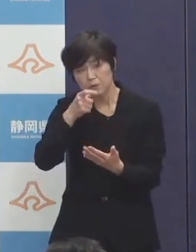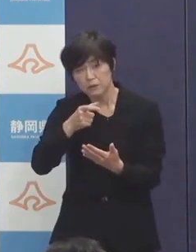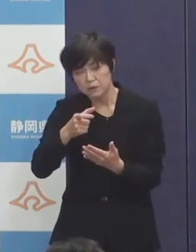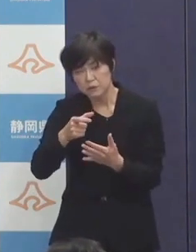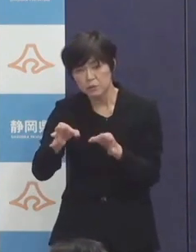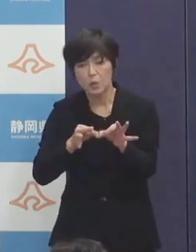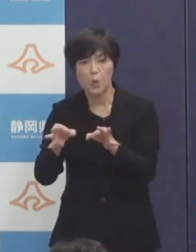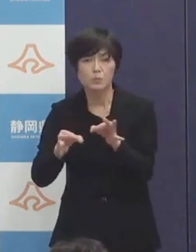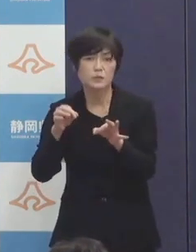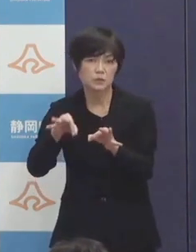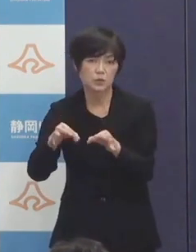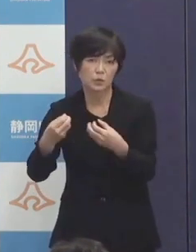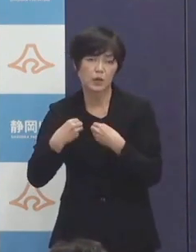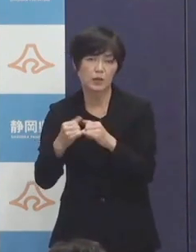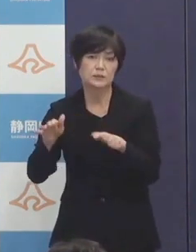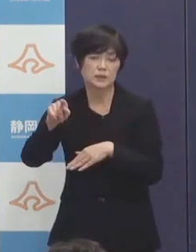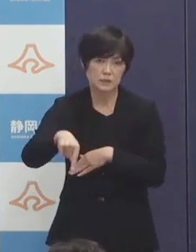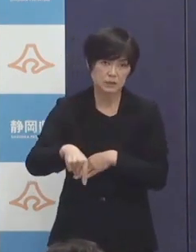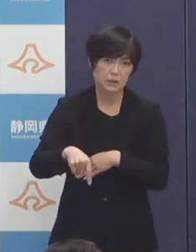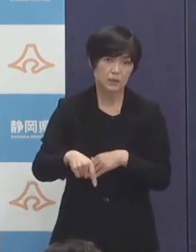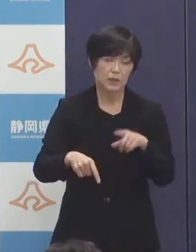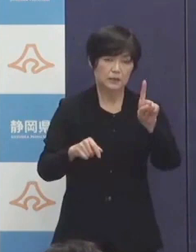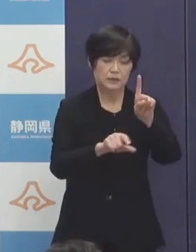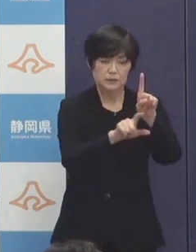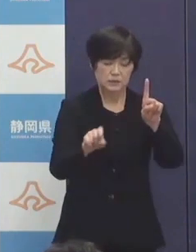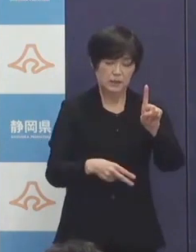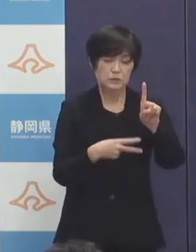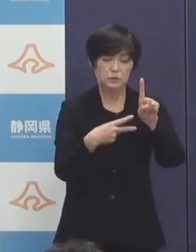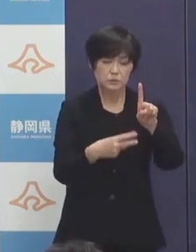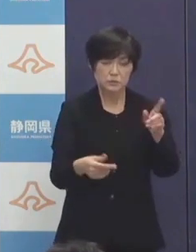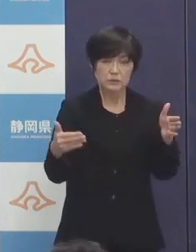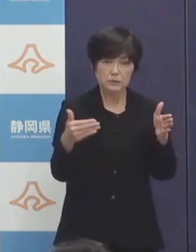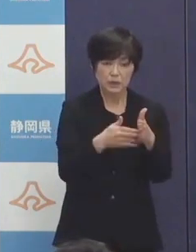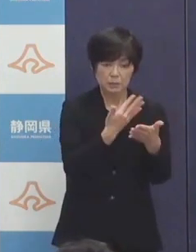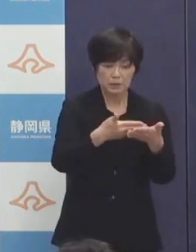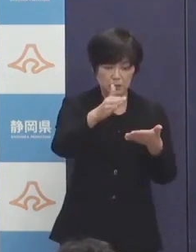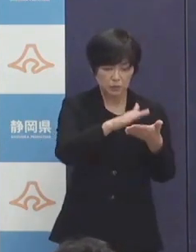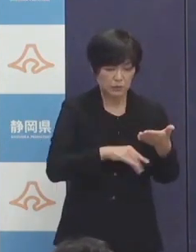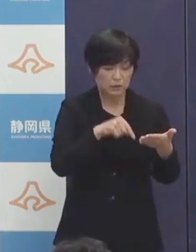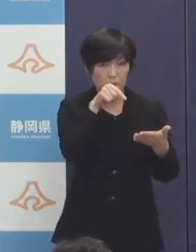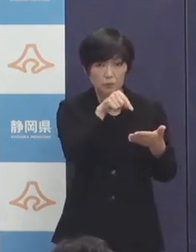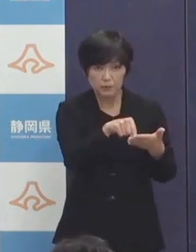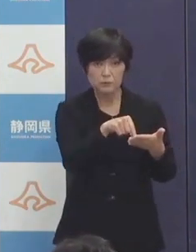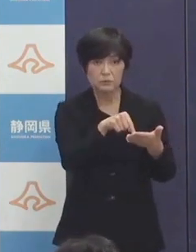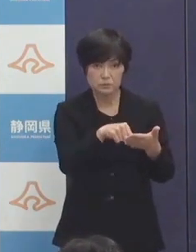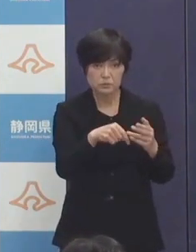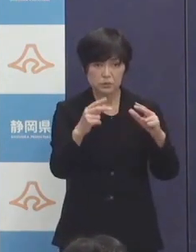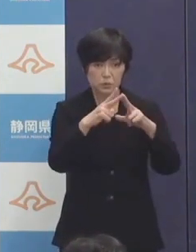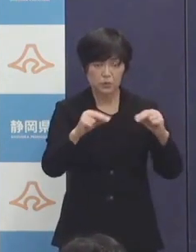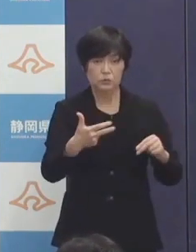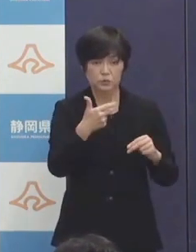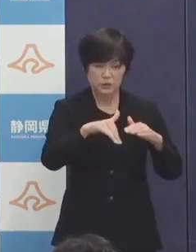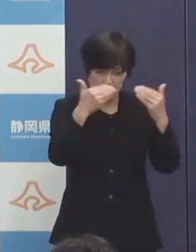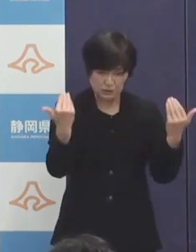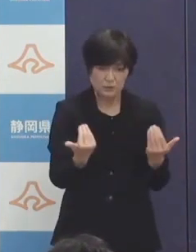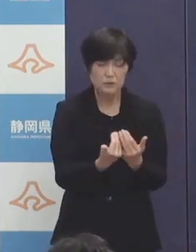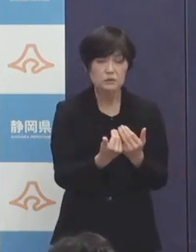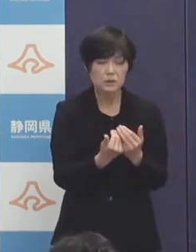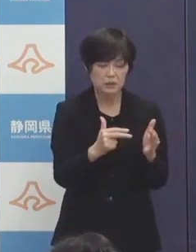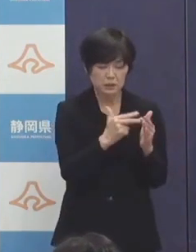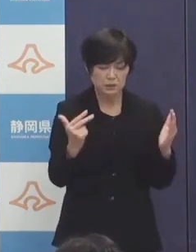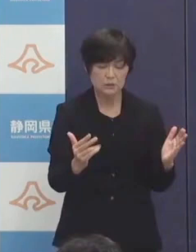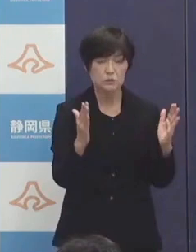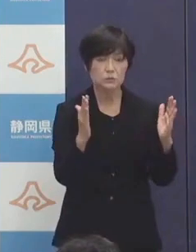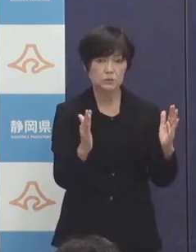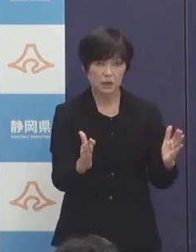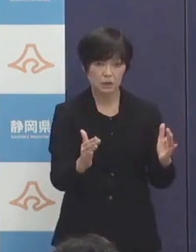ございます。現在1月2日までのデータがございます。それによりますと、富士市全体では直近1週